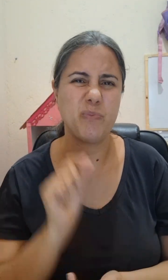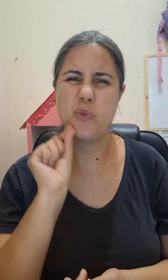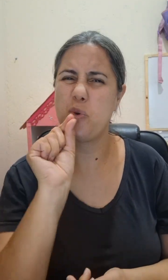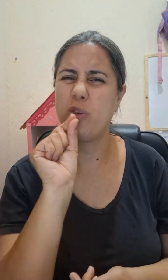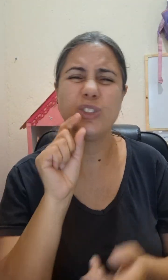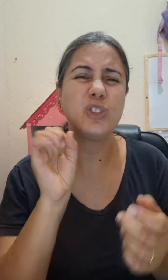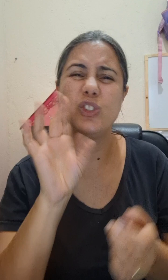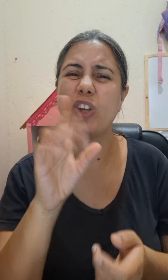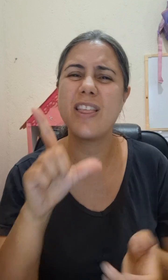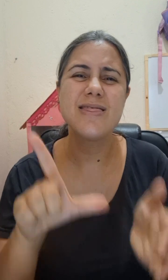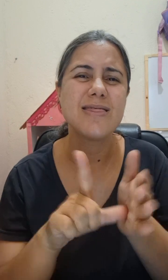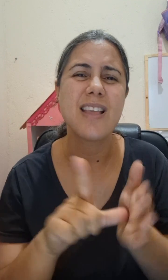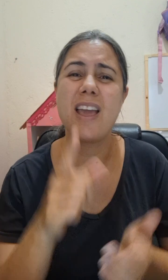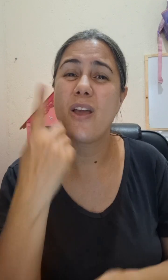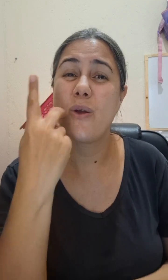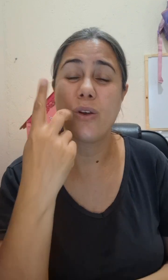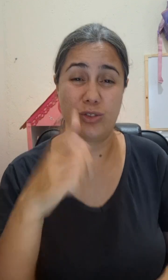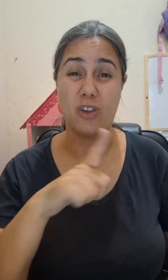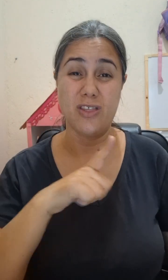Esse ser humano